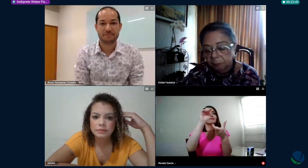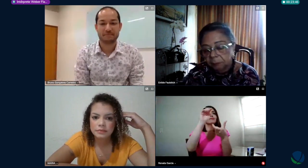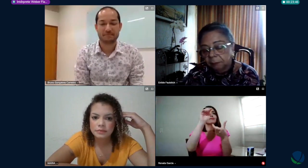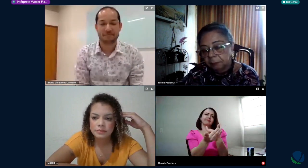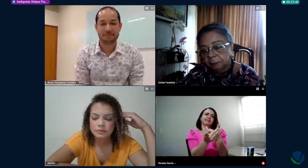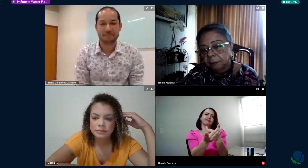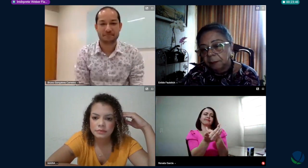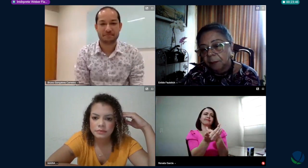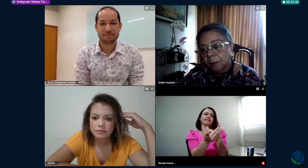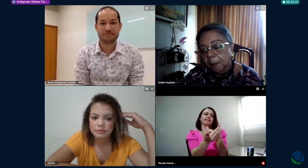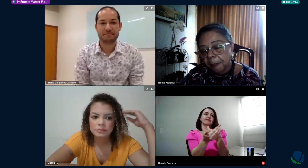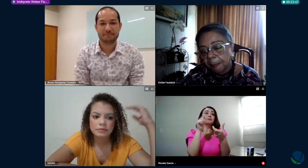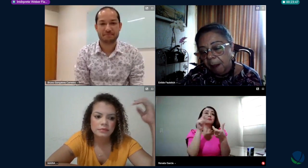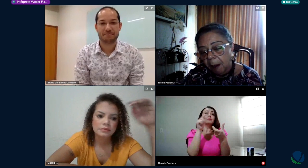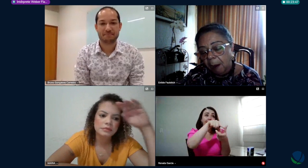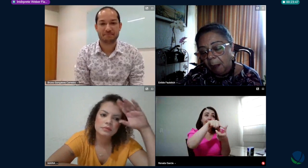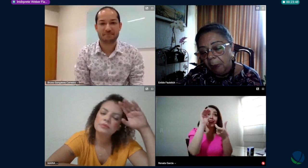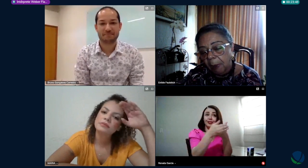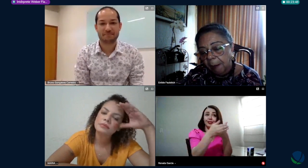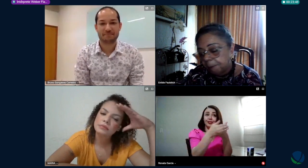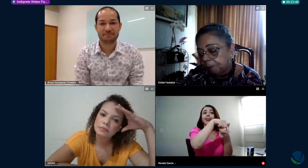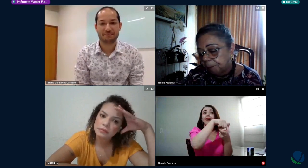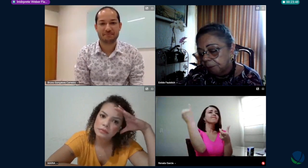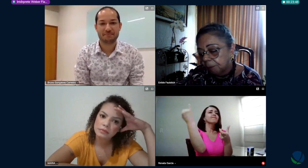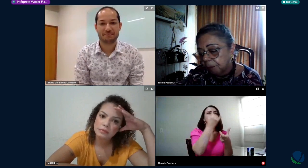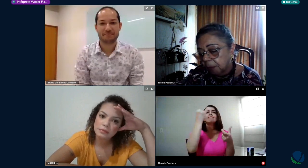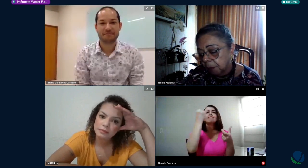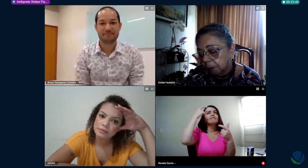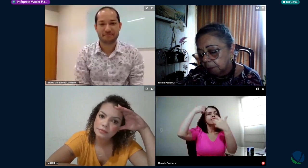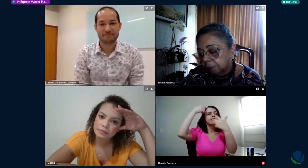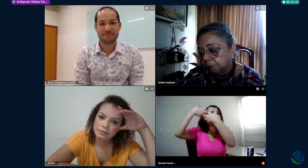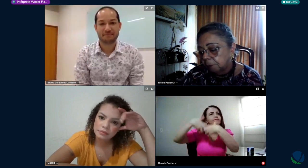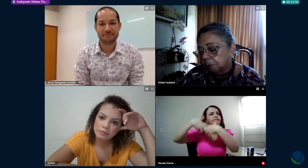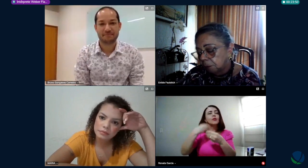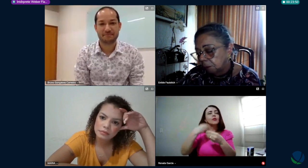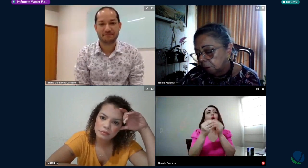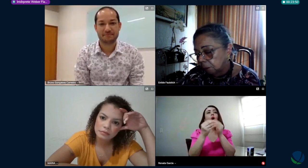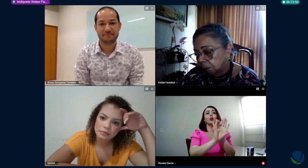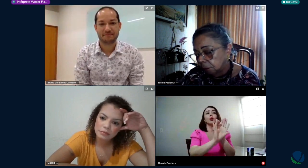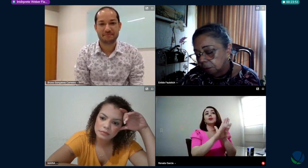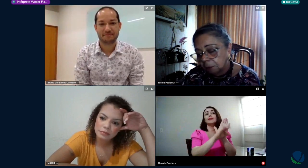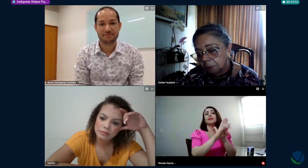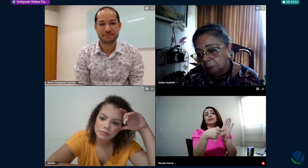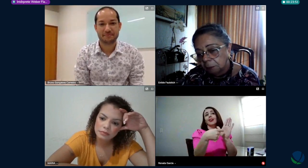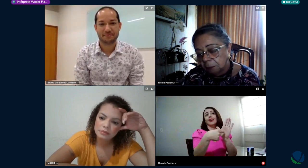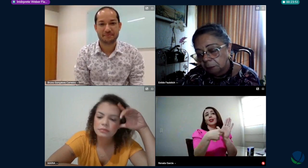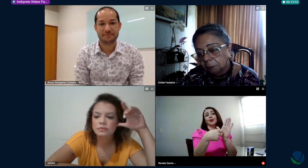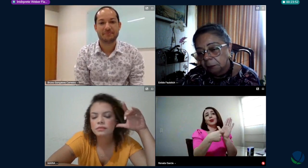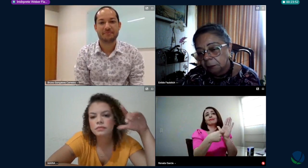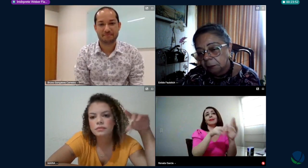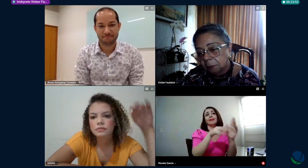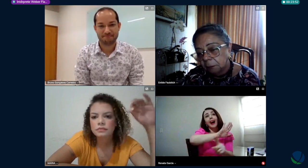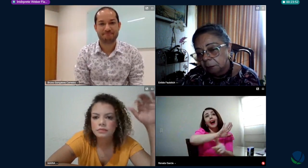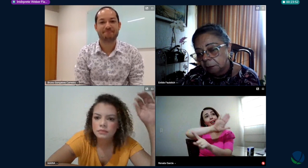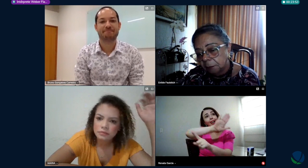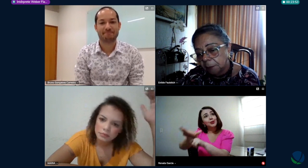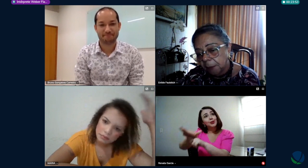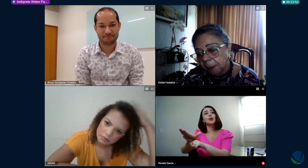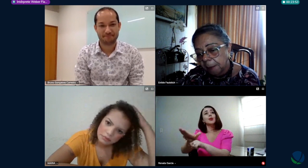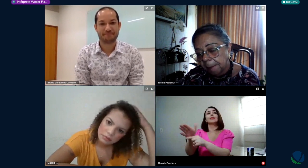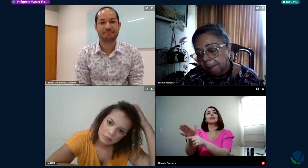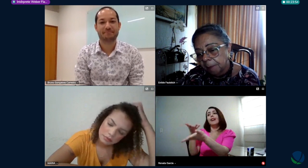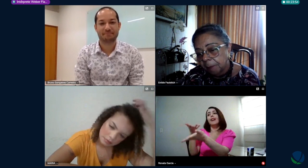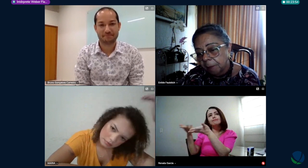fato, sinais para todas as áreas. E a terminologia, ela é muito importante.